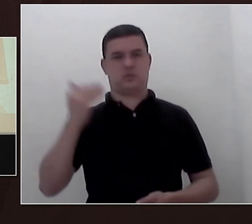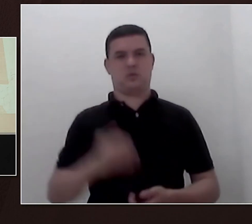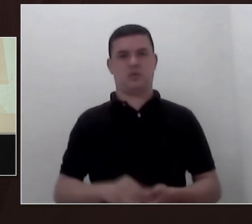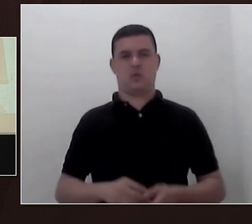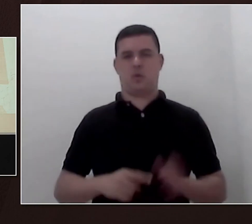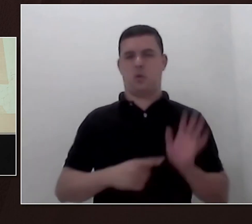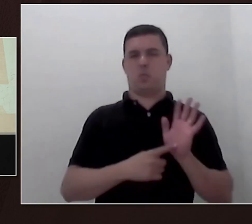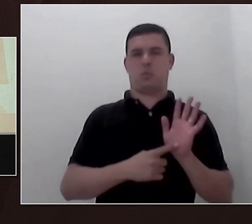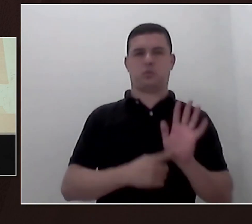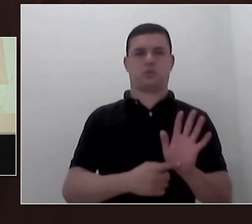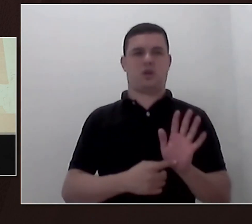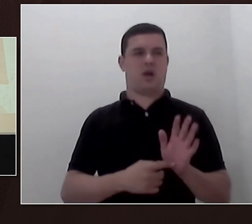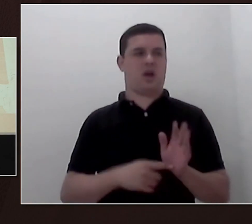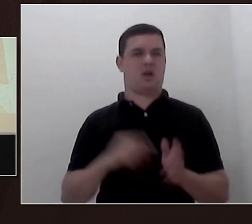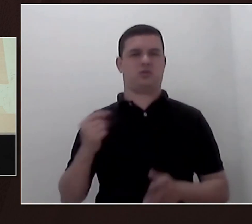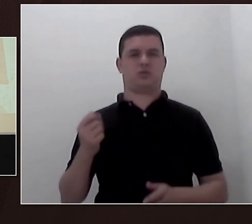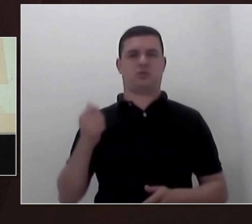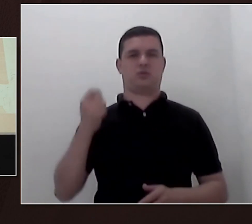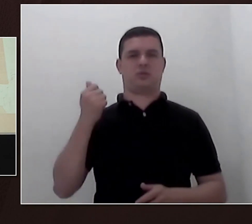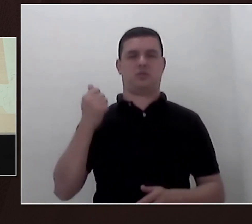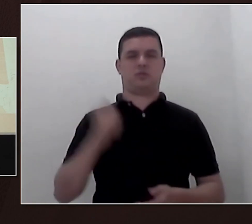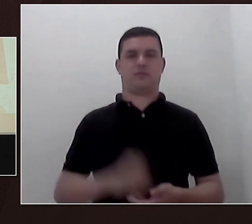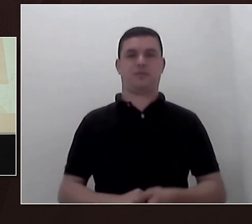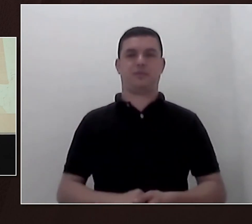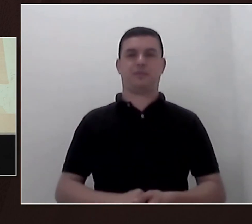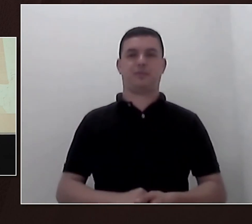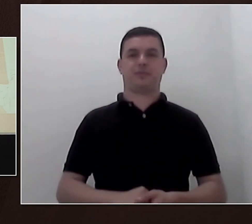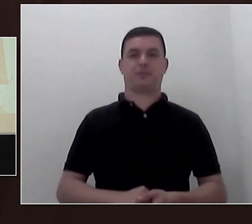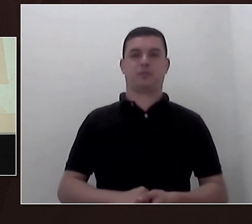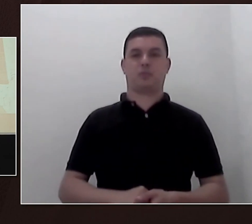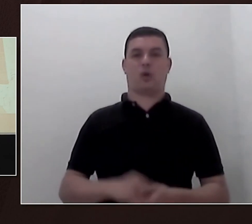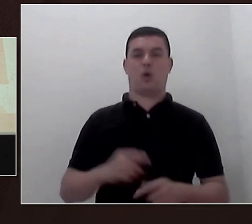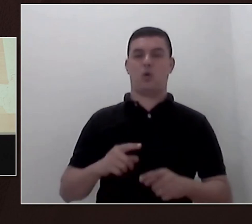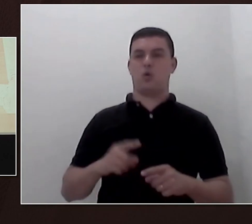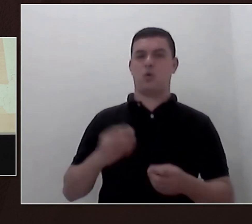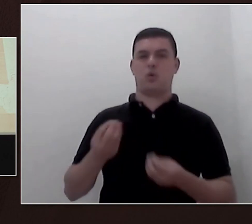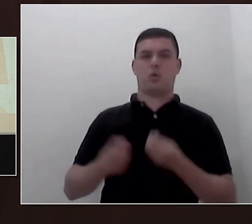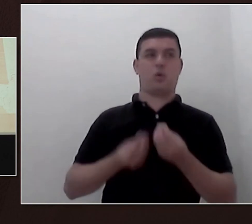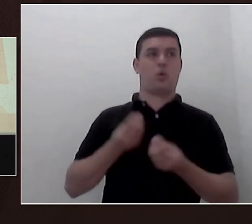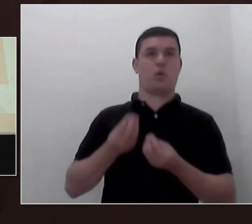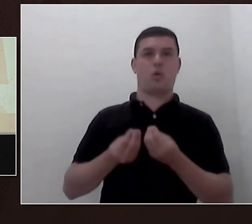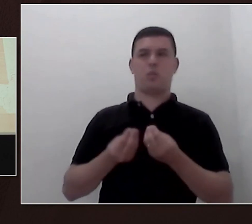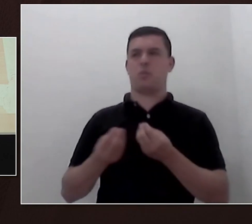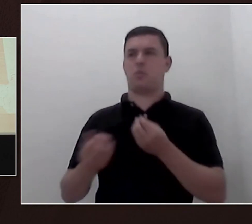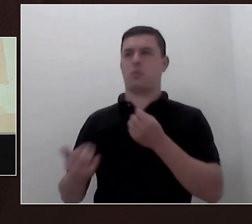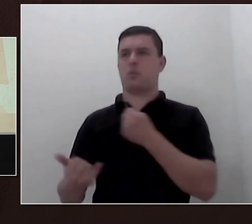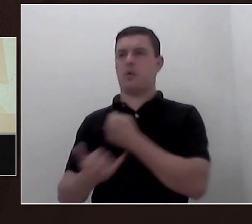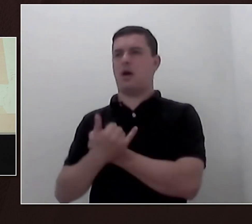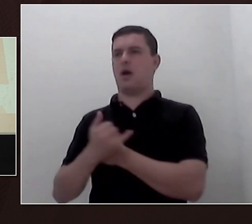Irmãos, enfim, como podemos nos livrar de todos esses ataques do mundo e de Satanás, irmãos?